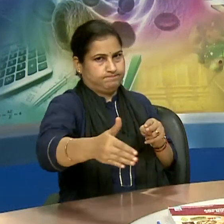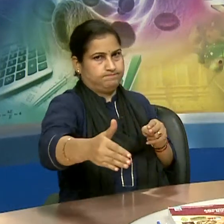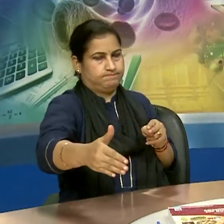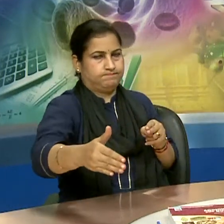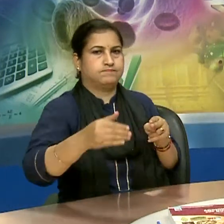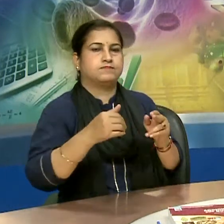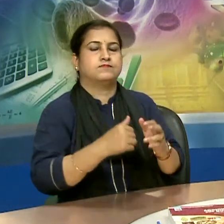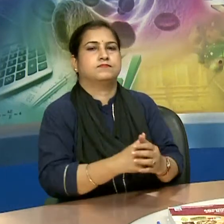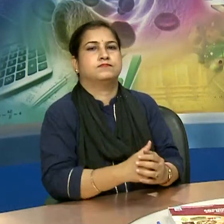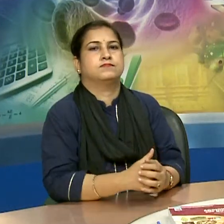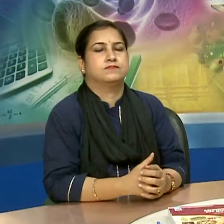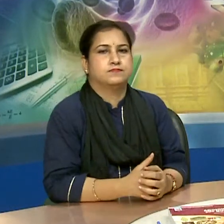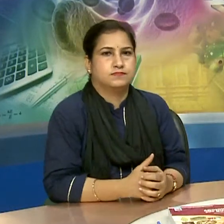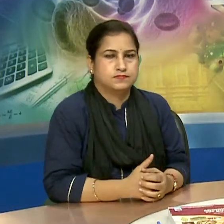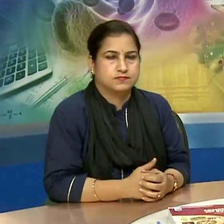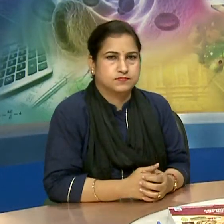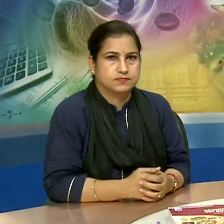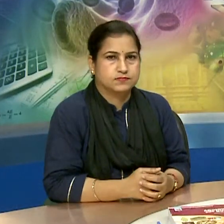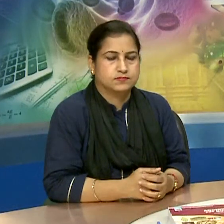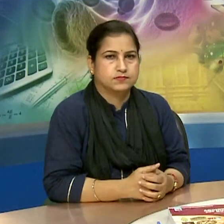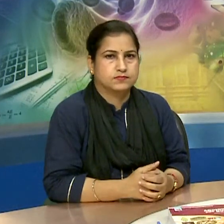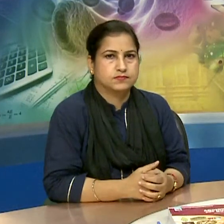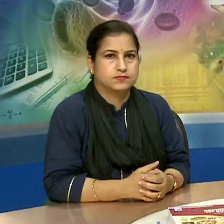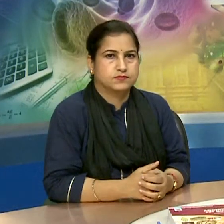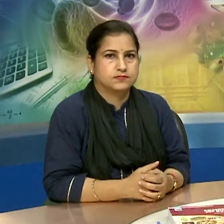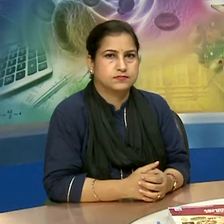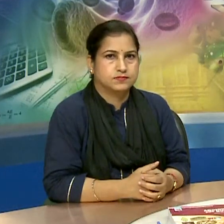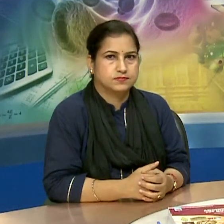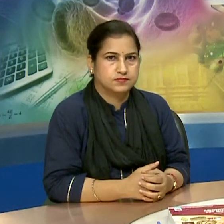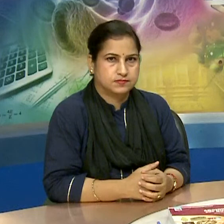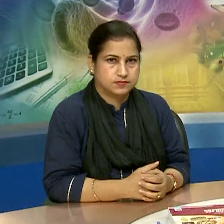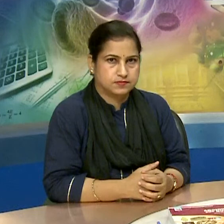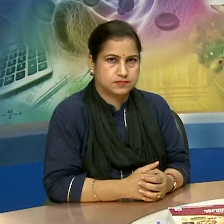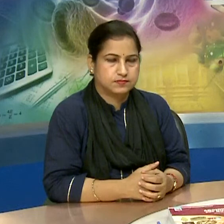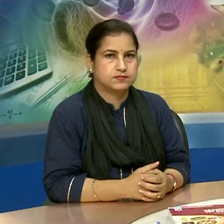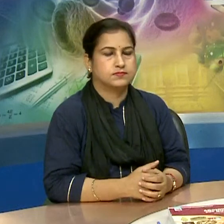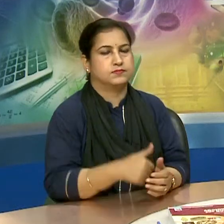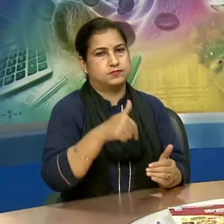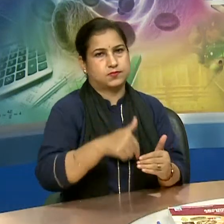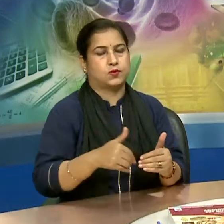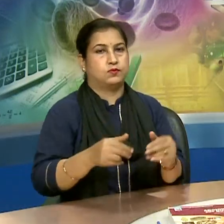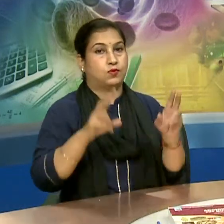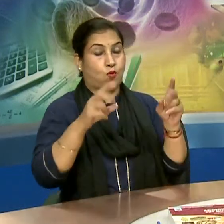Before we have stopped in between of linear measurement, let's continue.